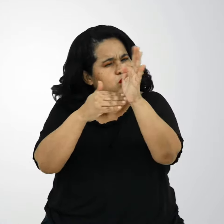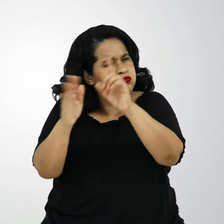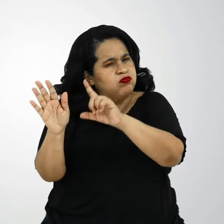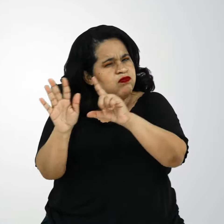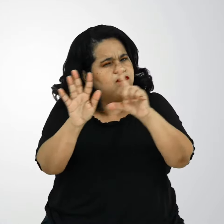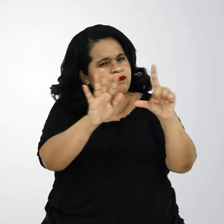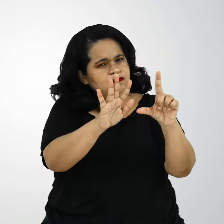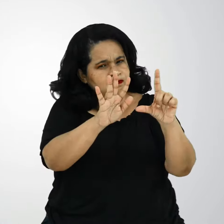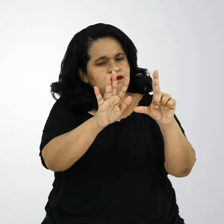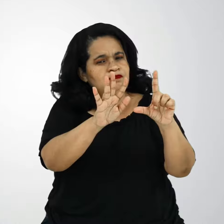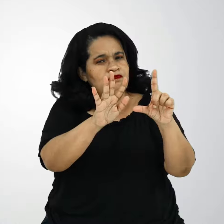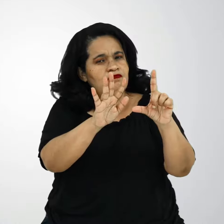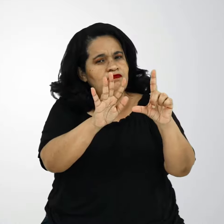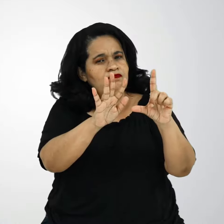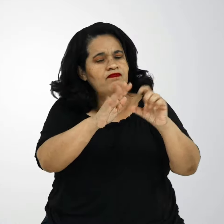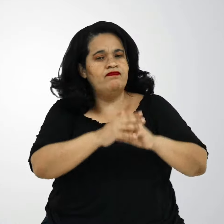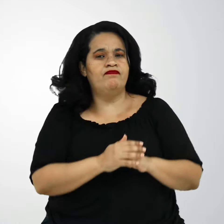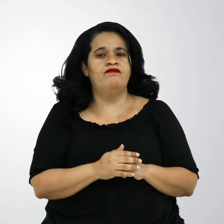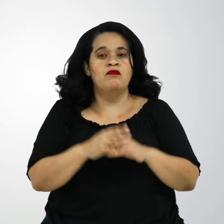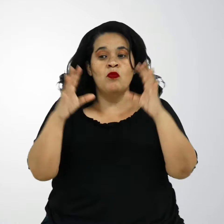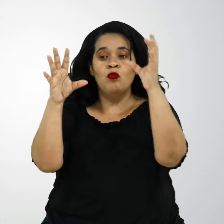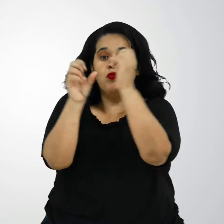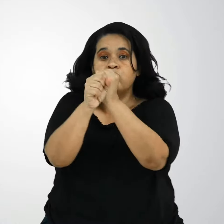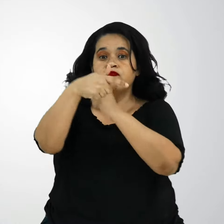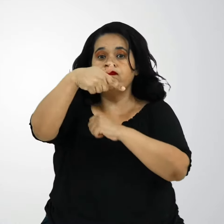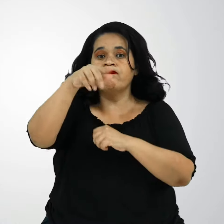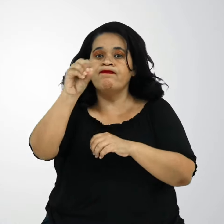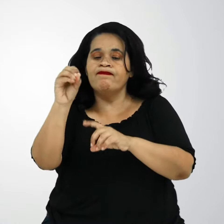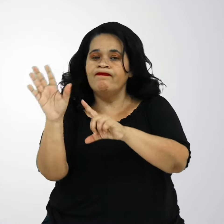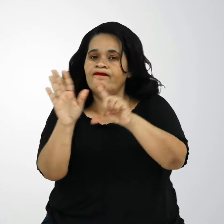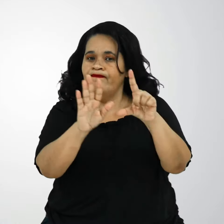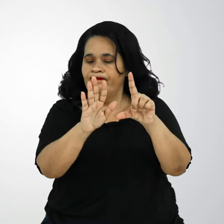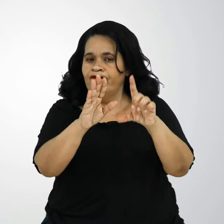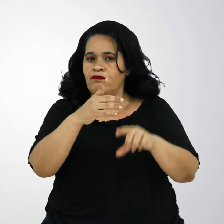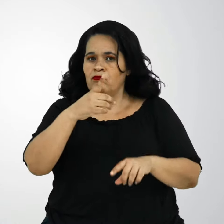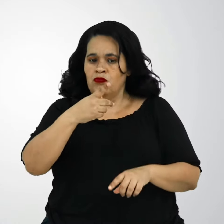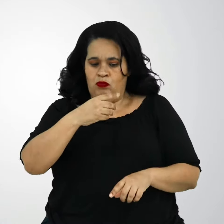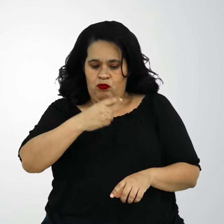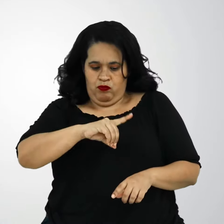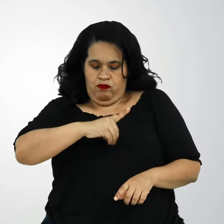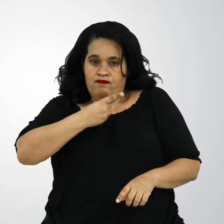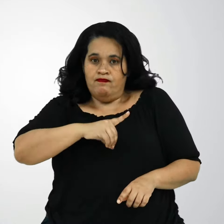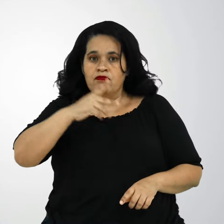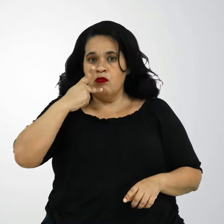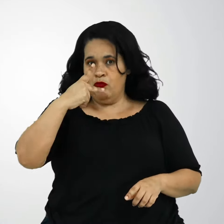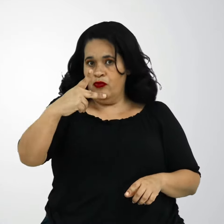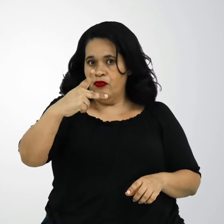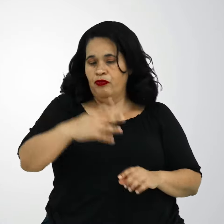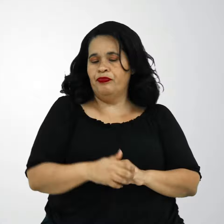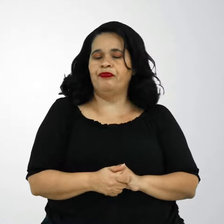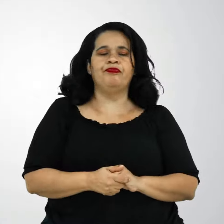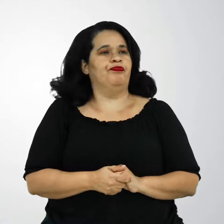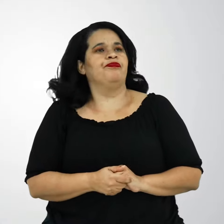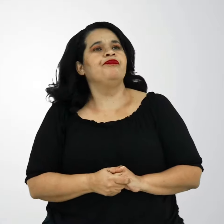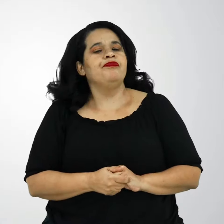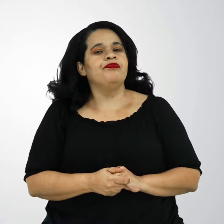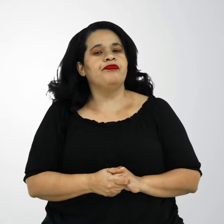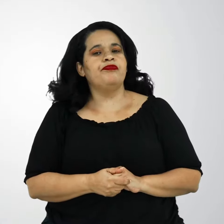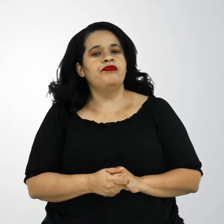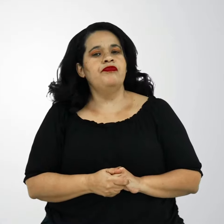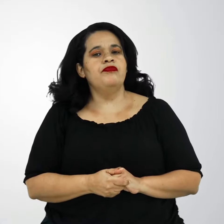dessas 70 semanas da visão do profeta Daniel. A que se refere esse último período?